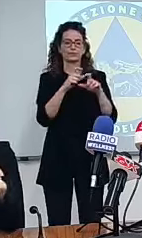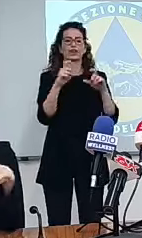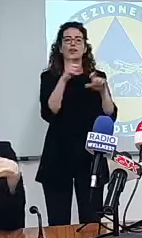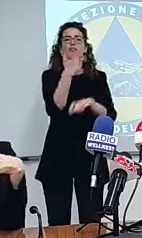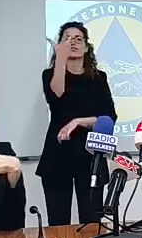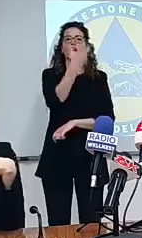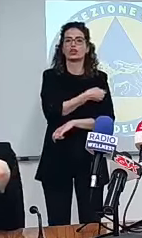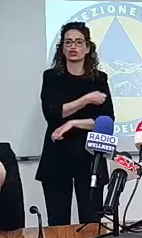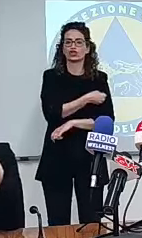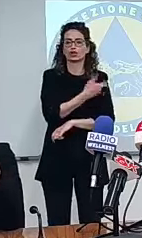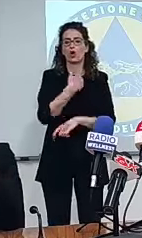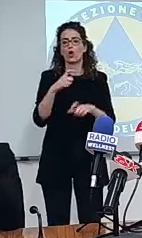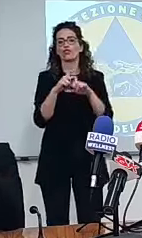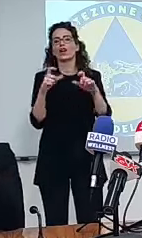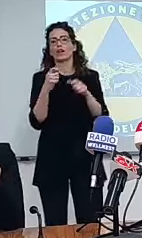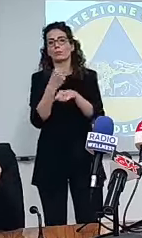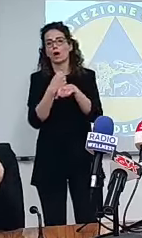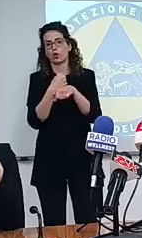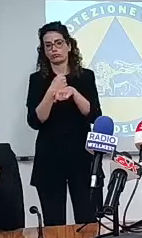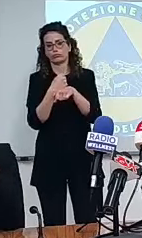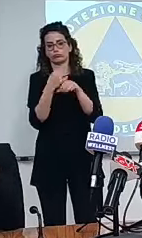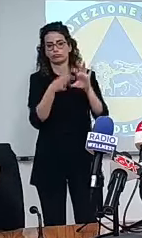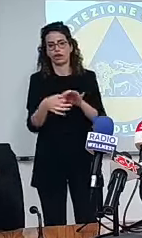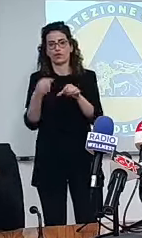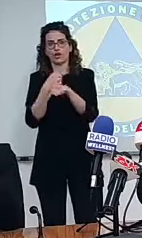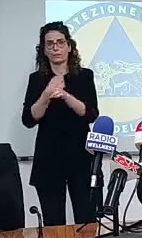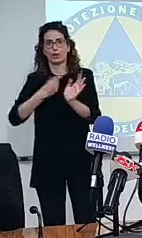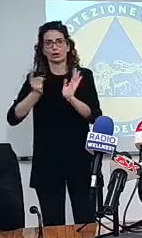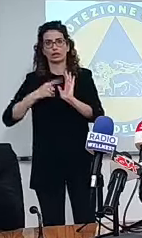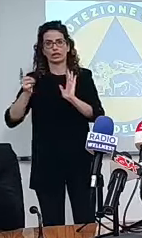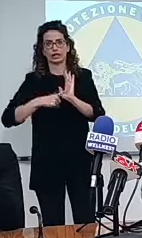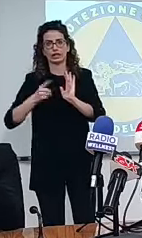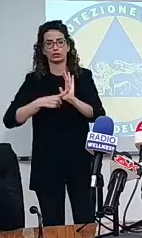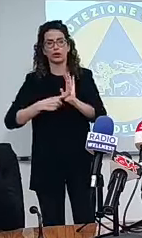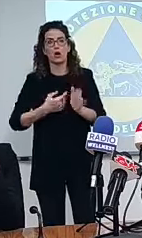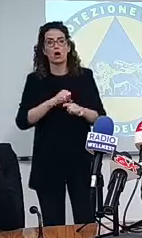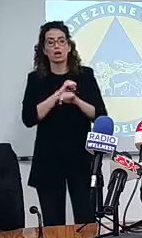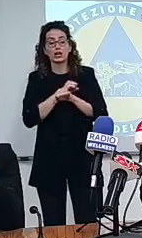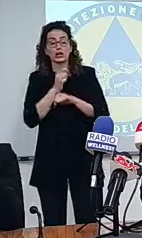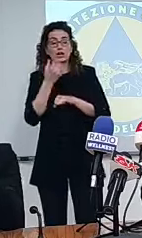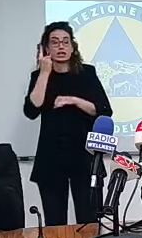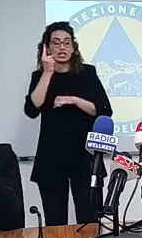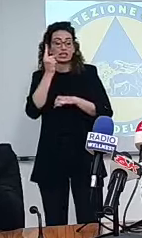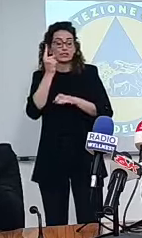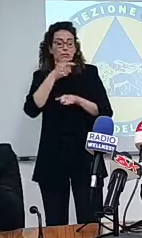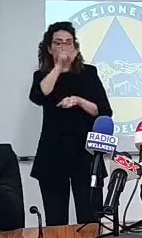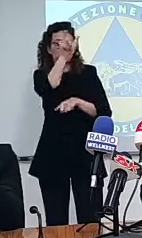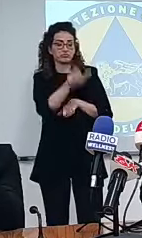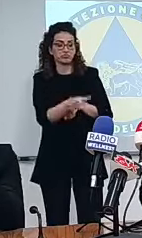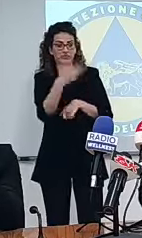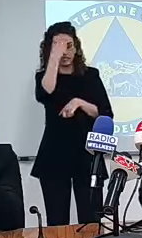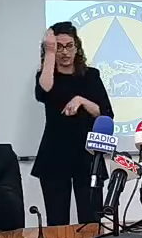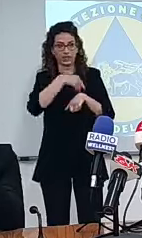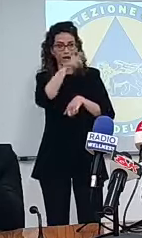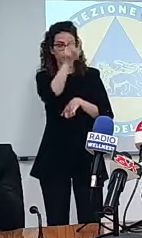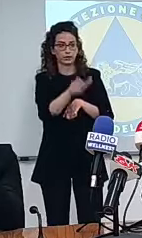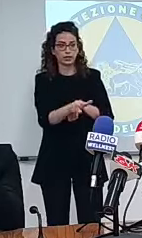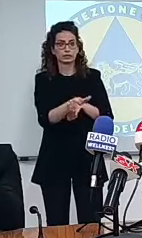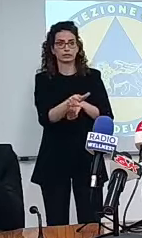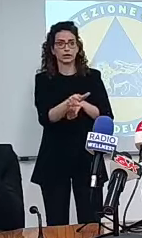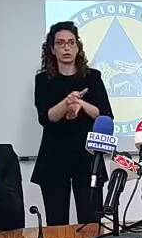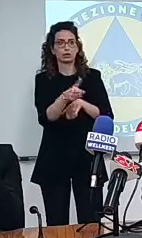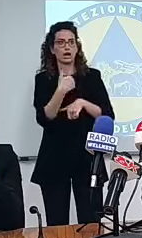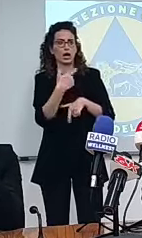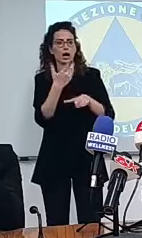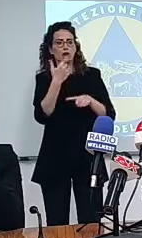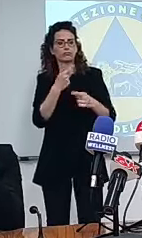il farmaco è un diritto, penso anche che se qualcuno ponesse la questione, non sono proprio convinto che vada a finire in canarina sta